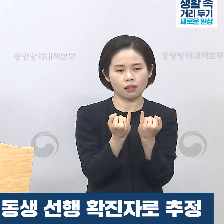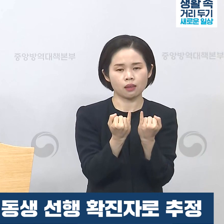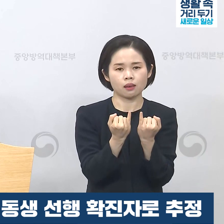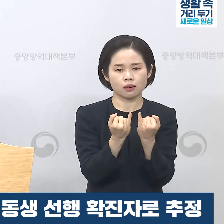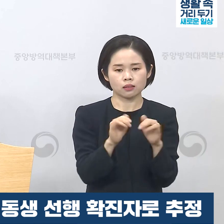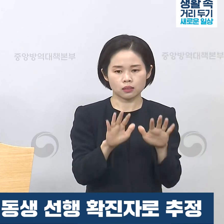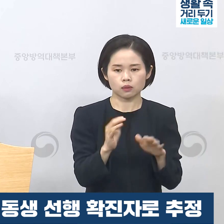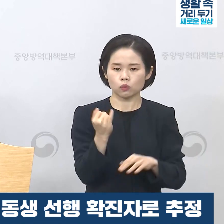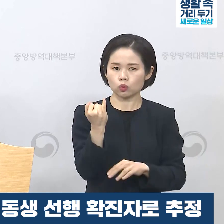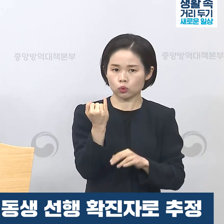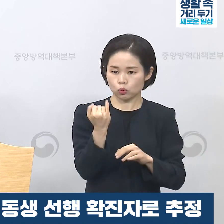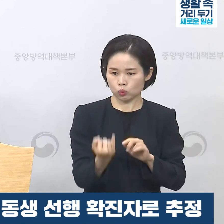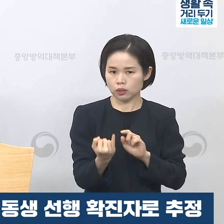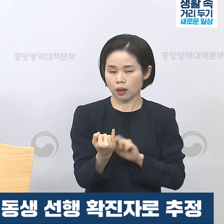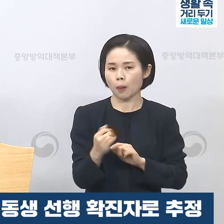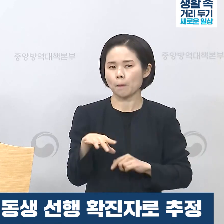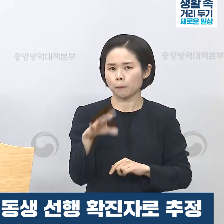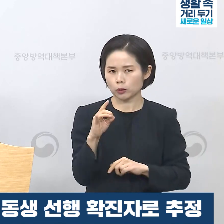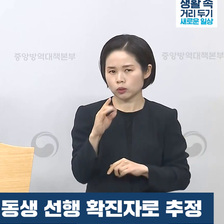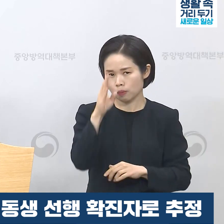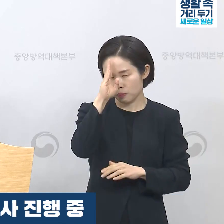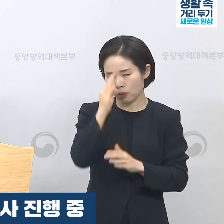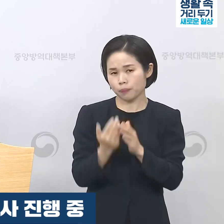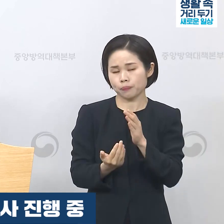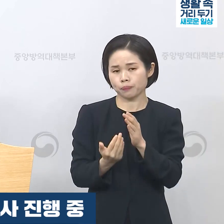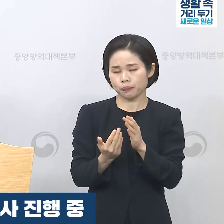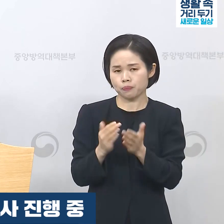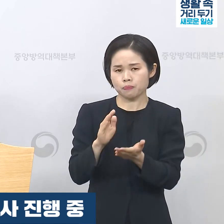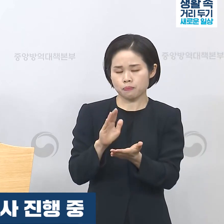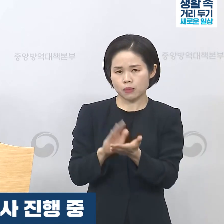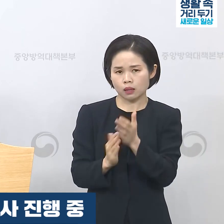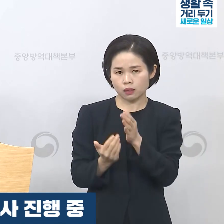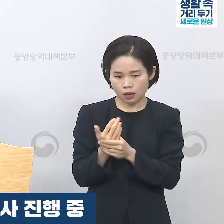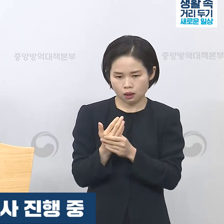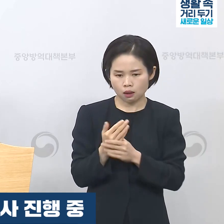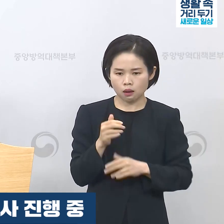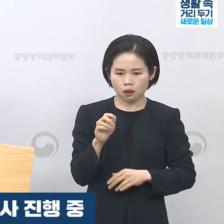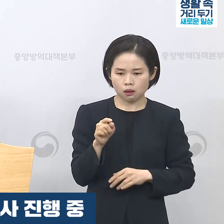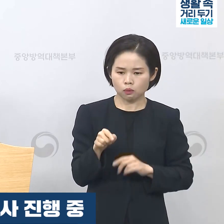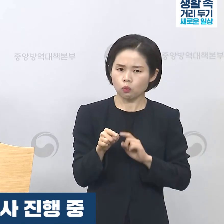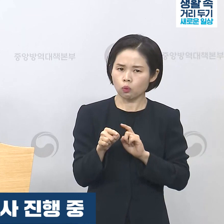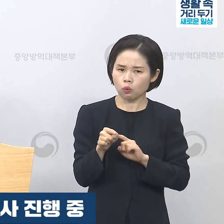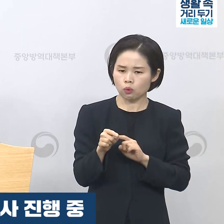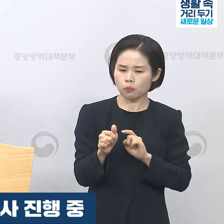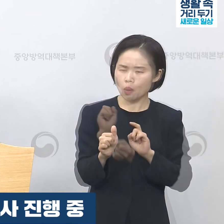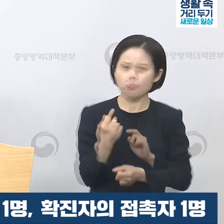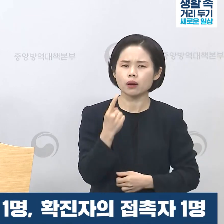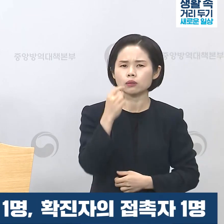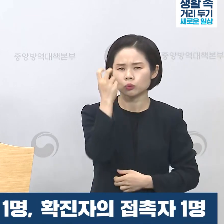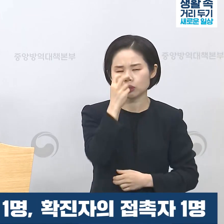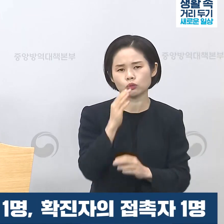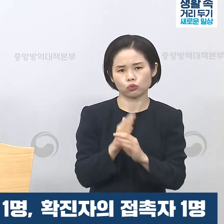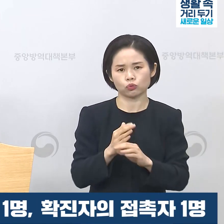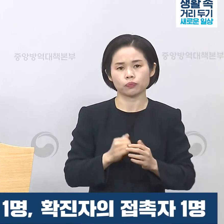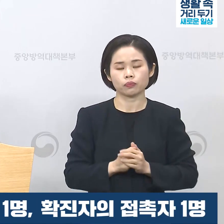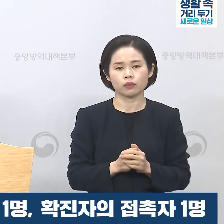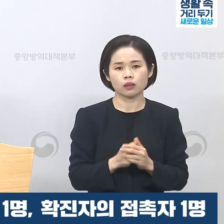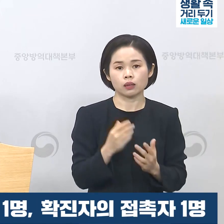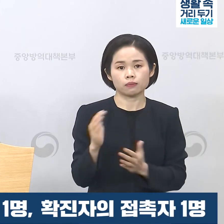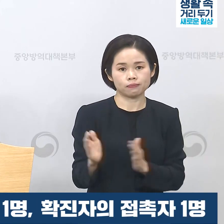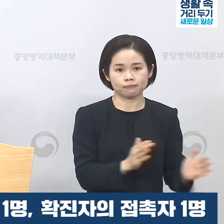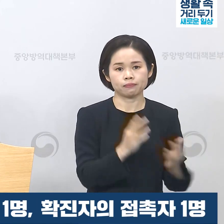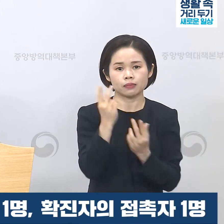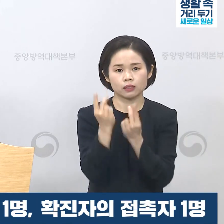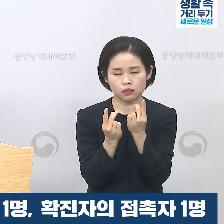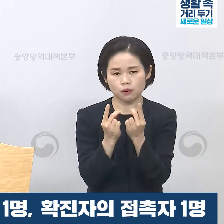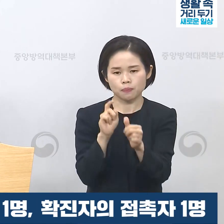결과는 동생이 선행 확진자로 추정되어 감염 경로에 대한 조사가 진행 중에 있습니다. 클럽 관련된